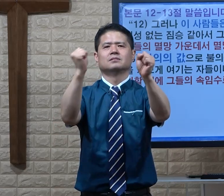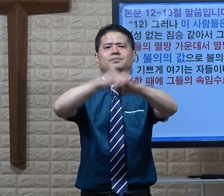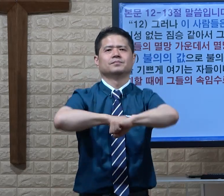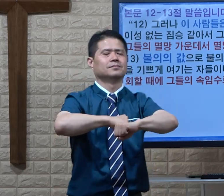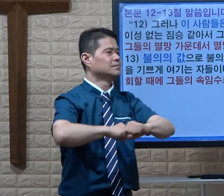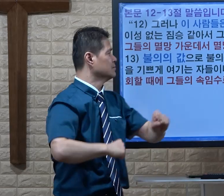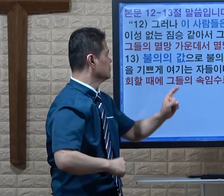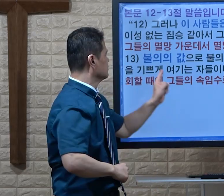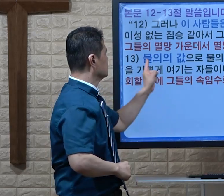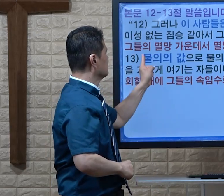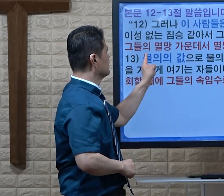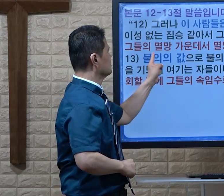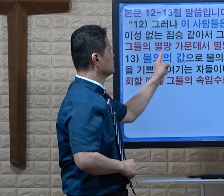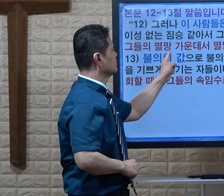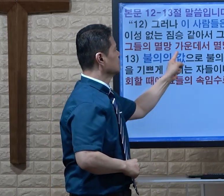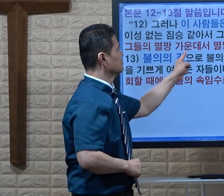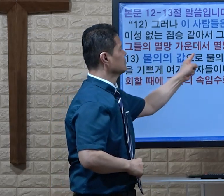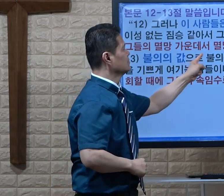보십시오. 이 종말에